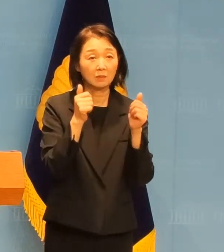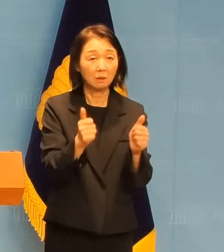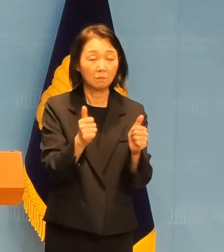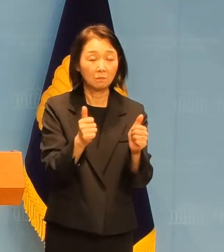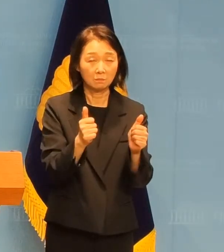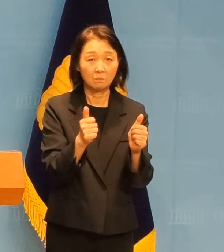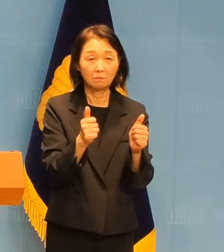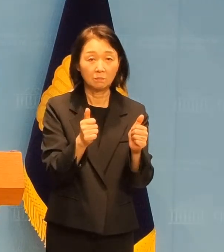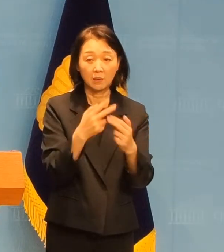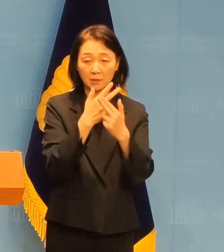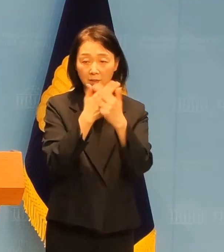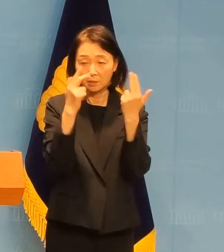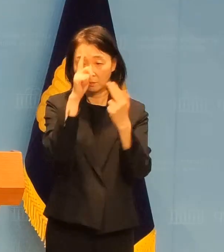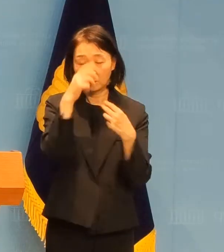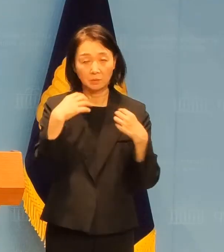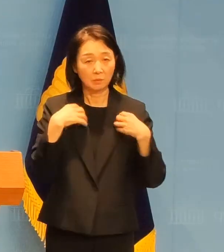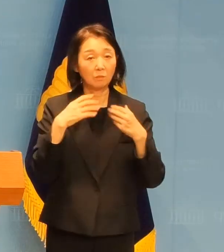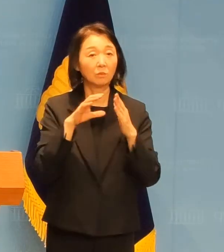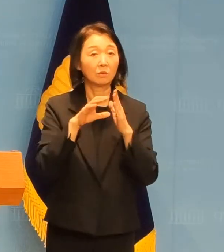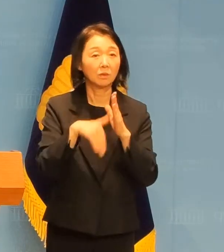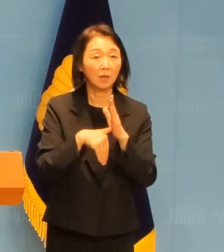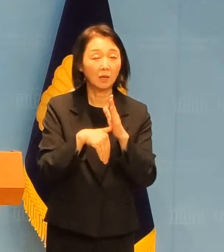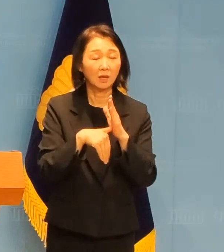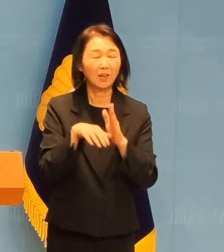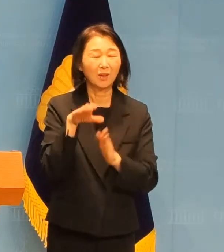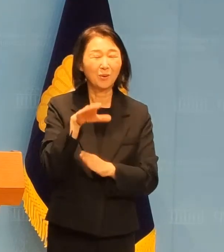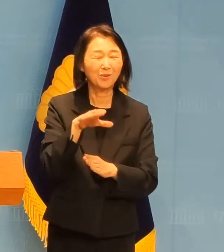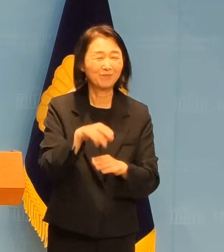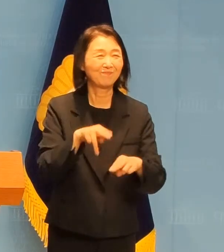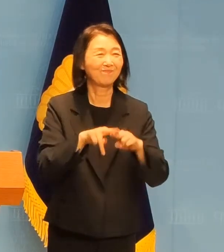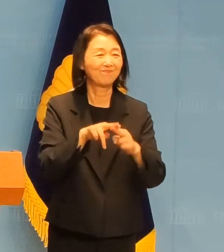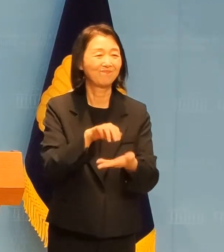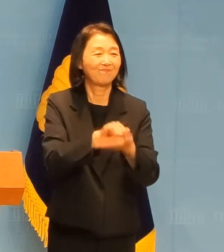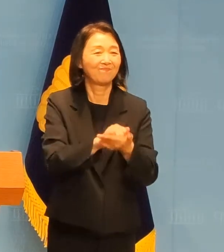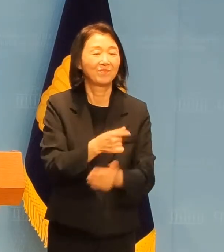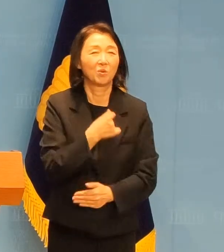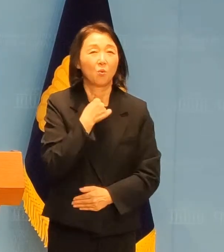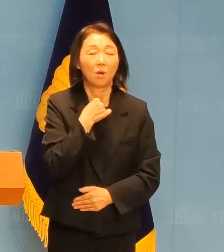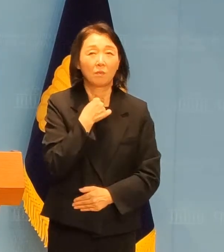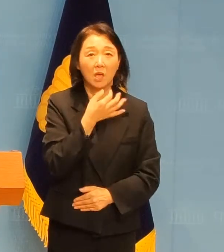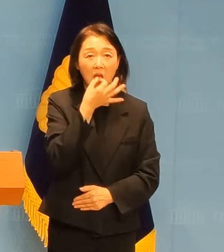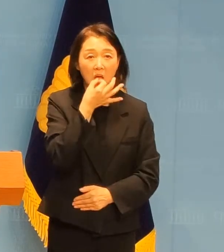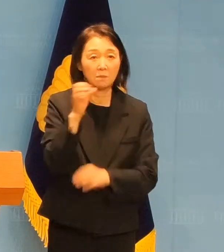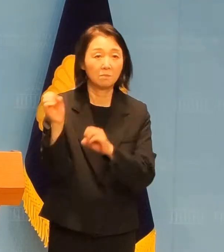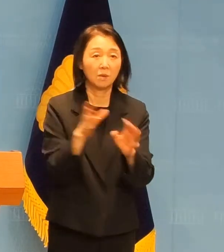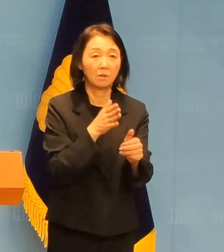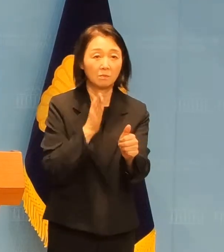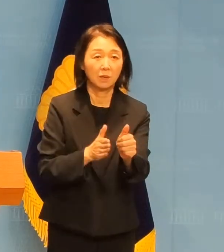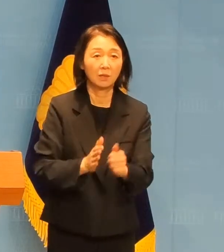이 이재명 정권에서 한자리 하겠다는 욕심부터 버리시기 바랍니다.